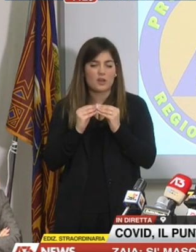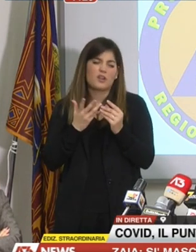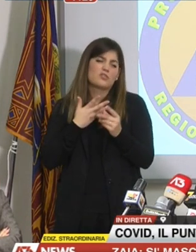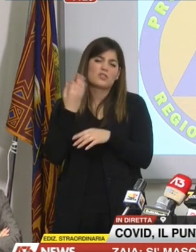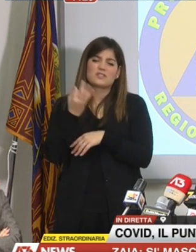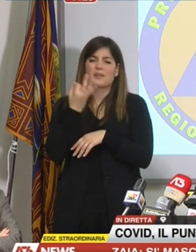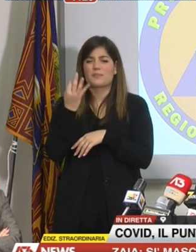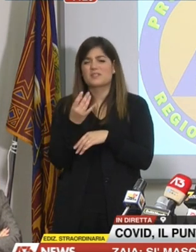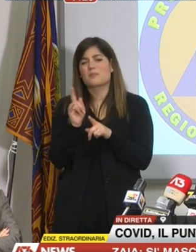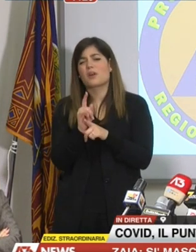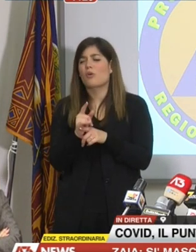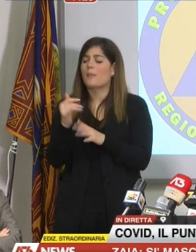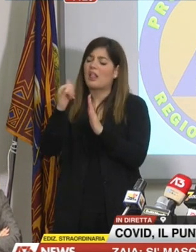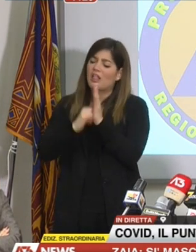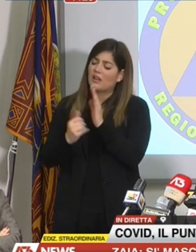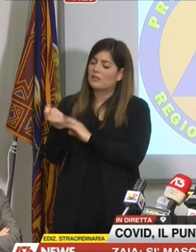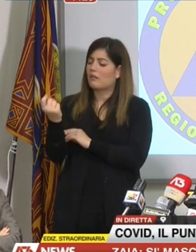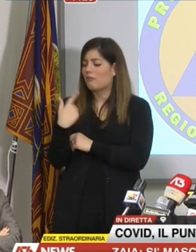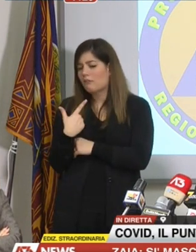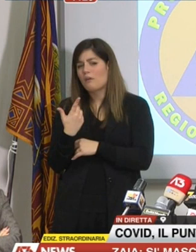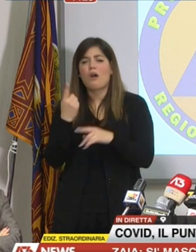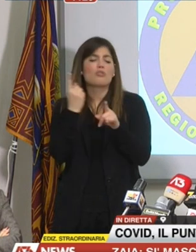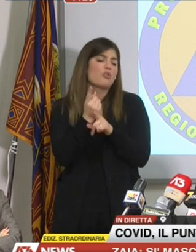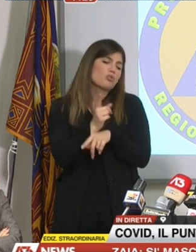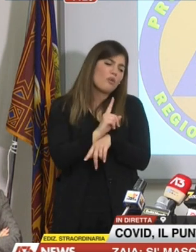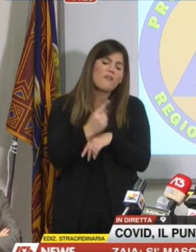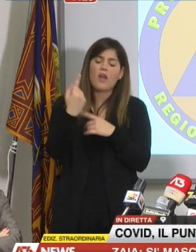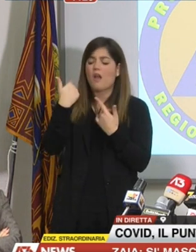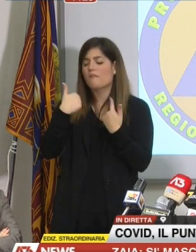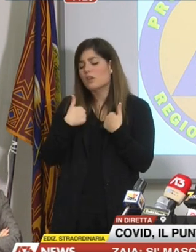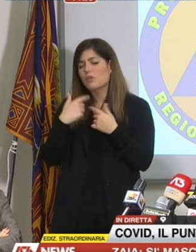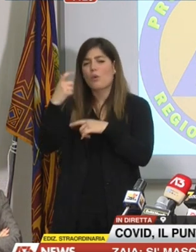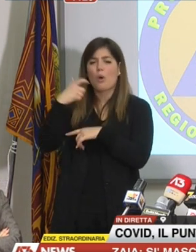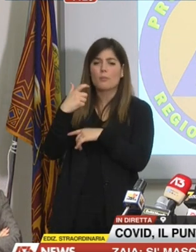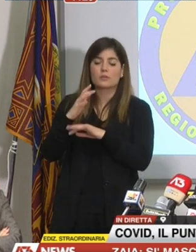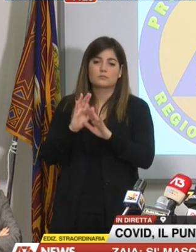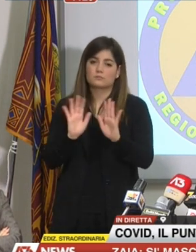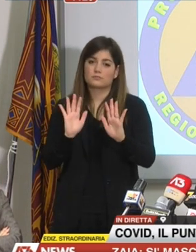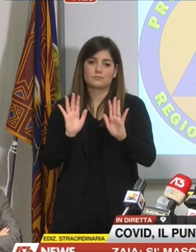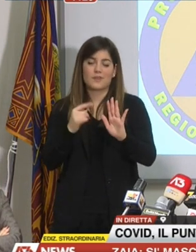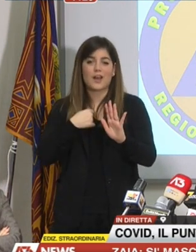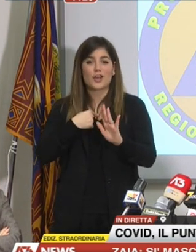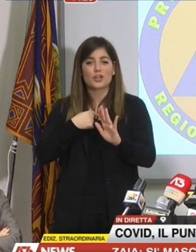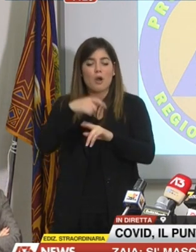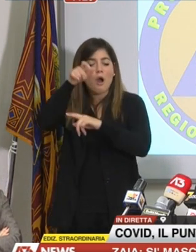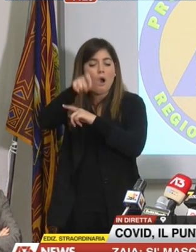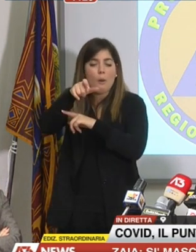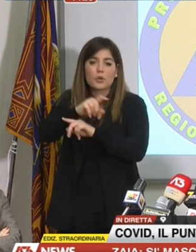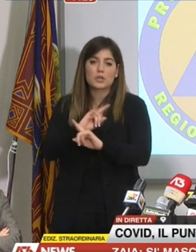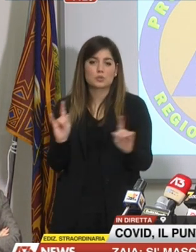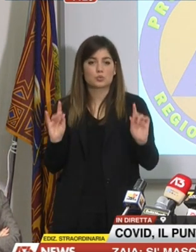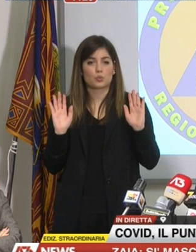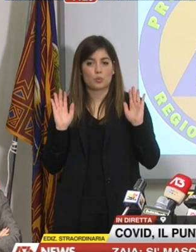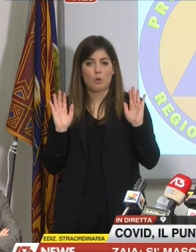giorno una lettera, ma lei non doveva obbligare, cioè io non ho obbligato nessuno. Voglio ricordarvi che i medici di base stanno